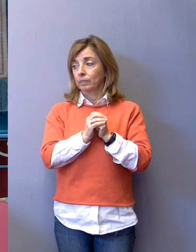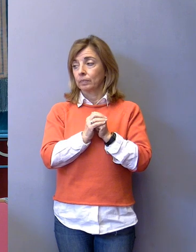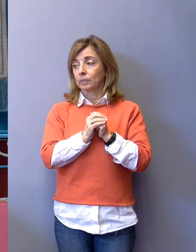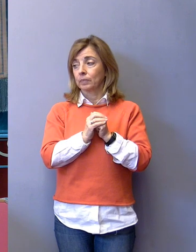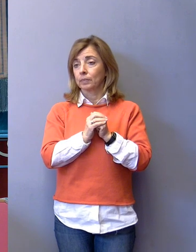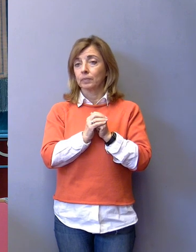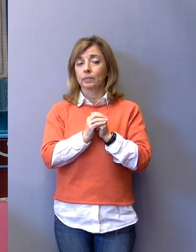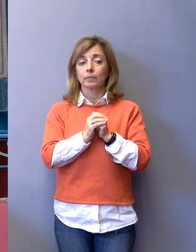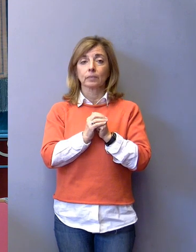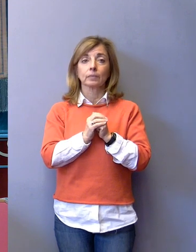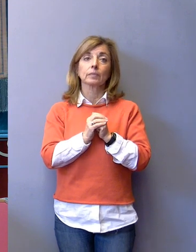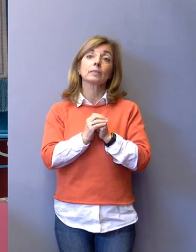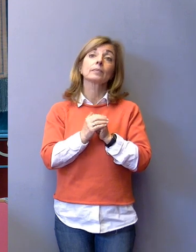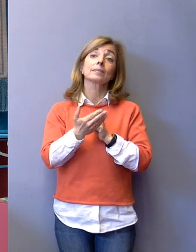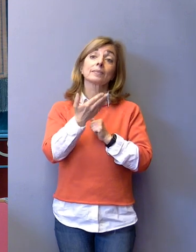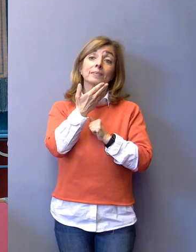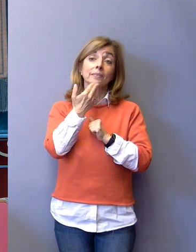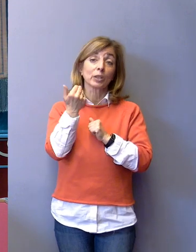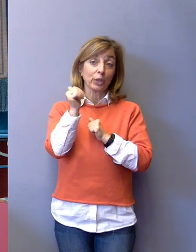Ah mancava l'11 prego